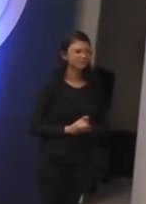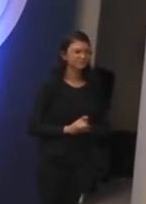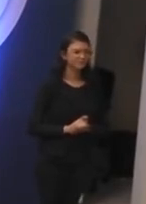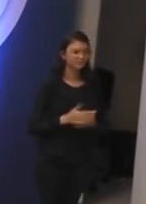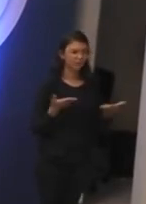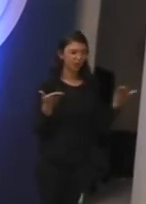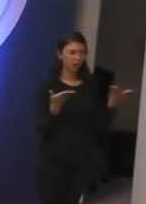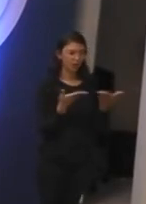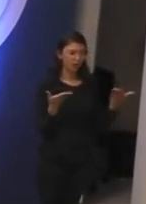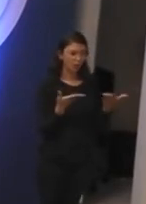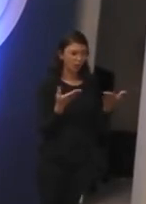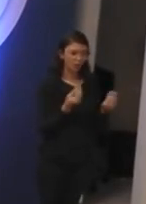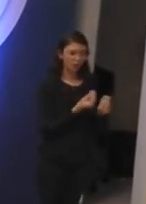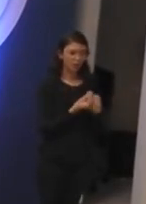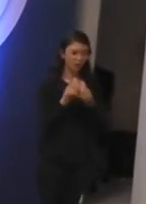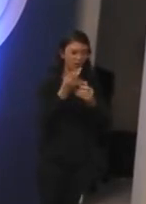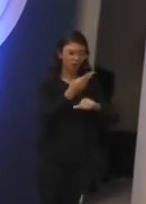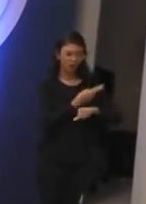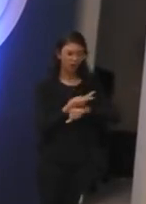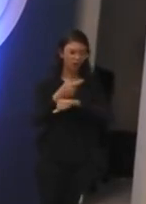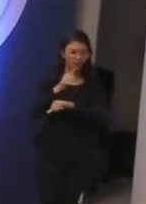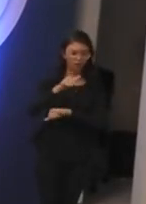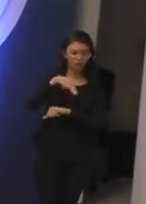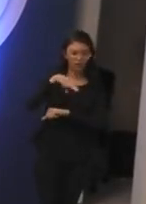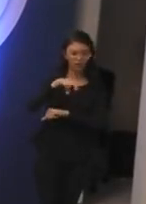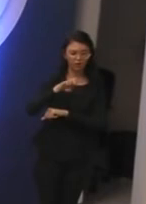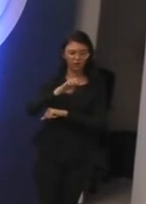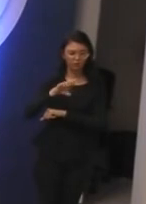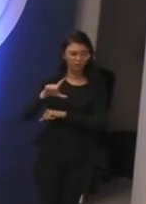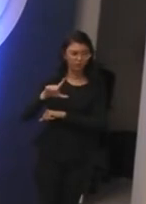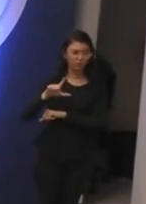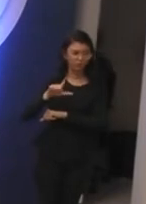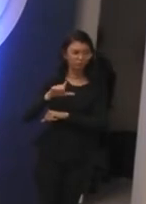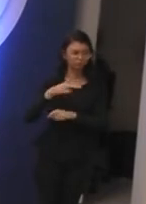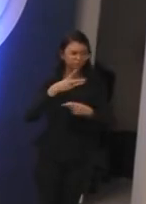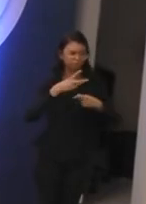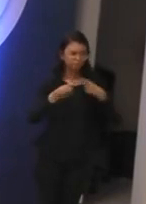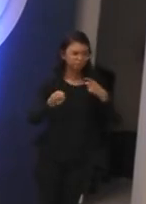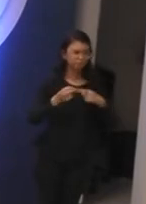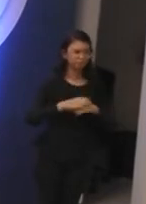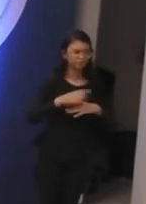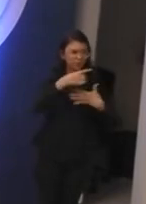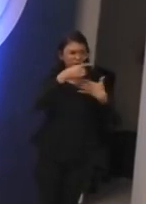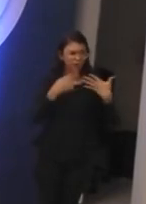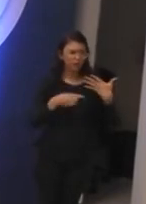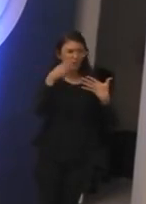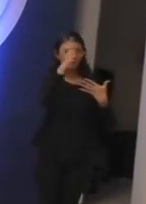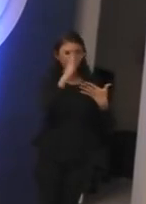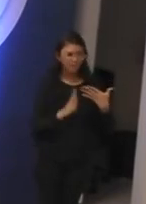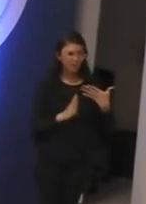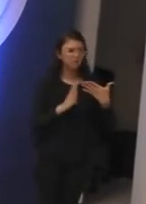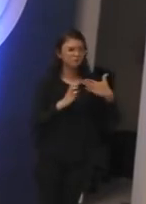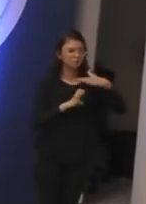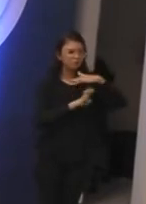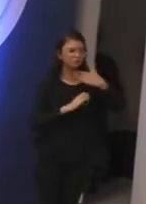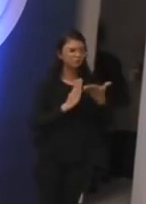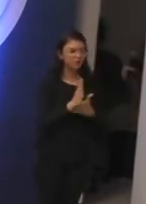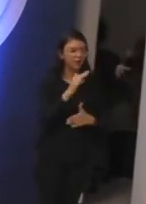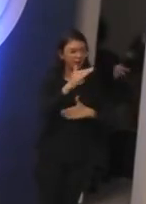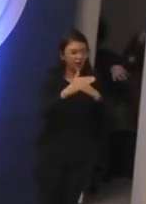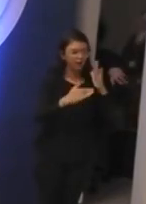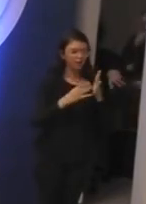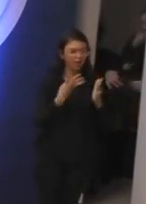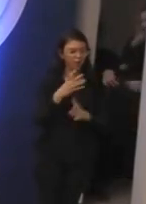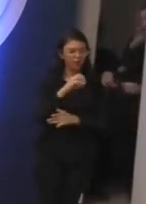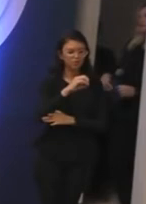Vamos agora realizar a entrega do Prêmio ANEEL de Qualidade para a vencedora da categoria Brasil Concessionárias até 400 mil